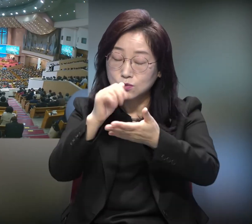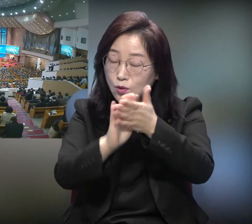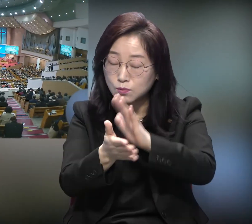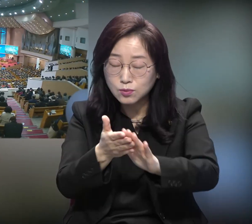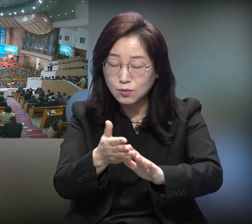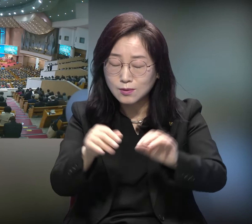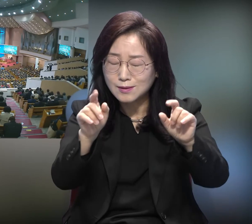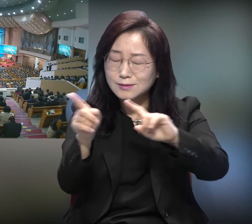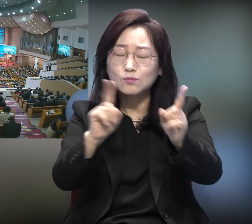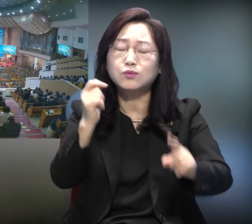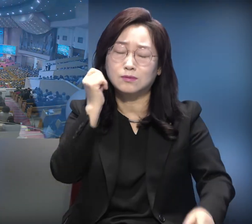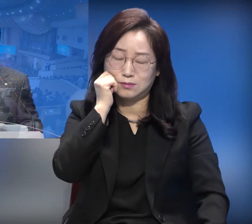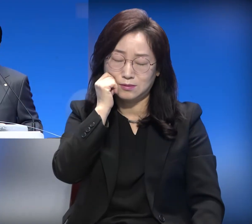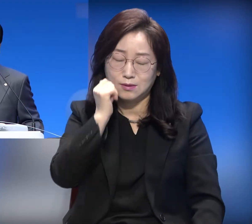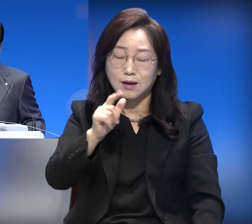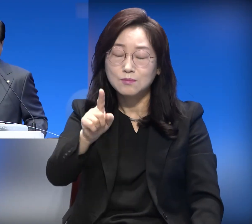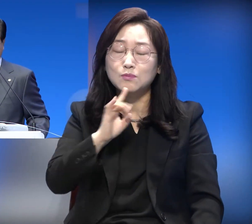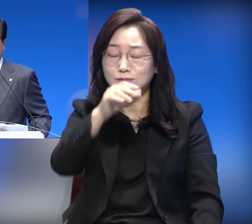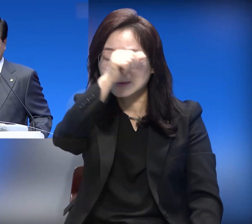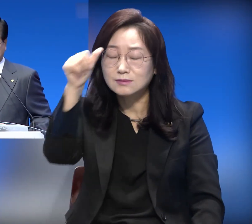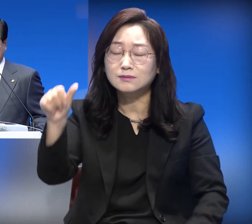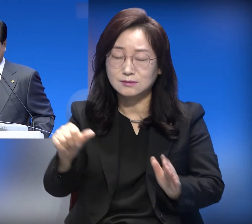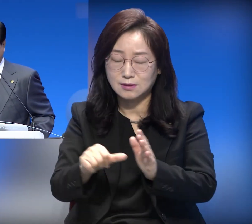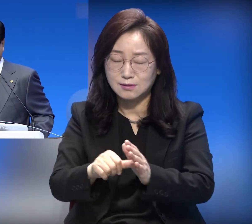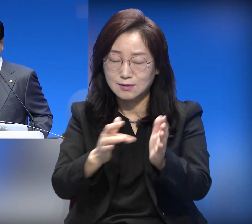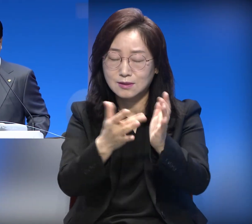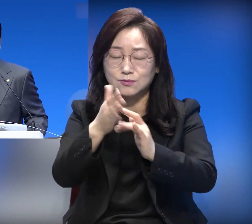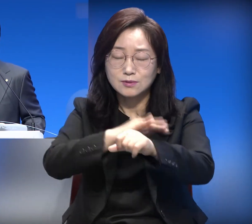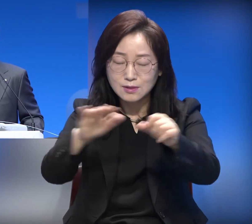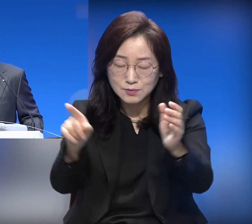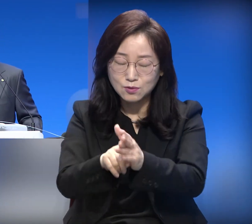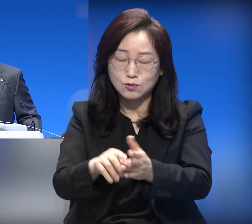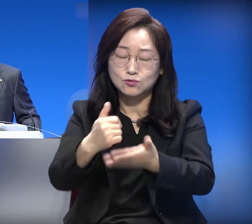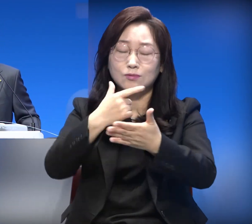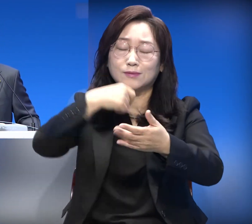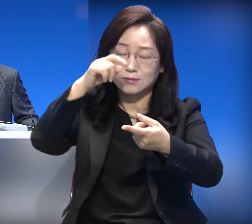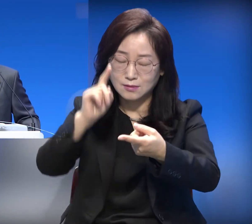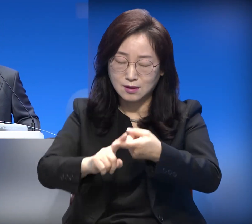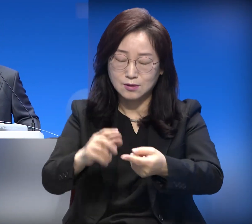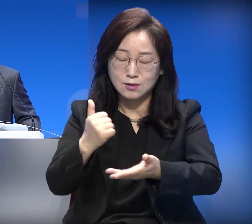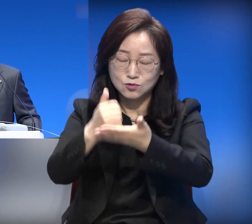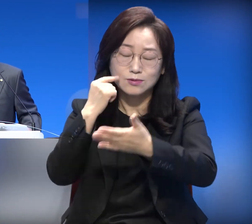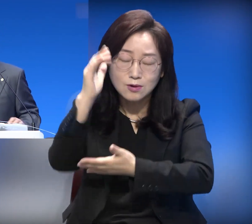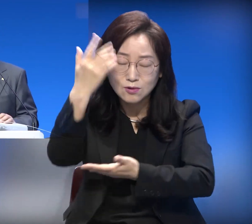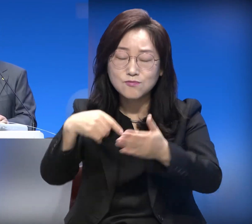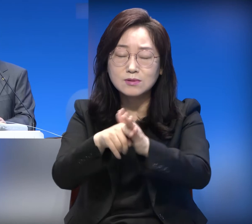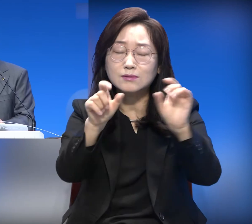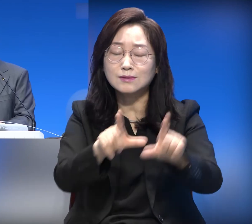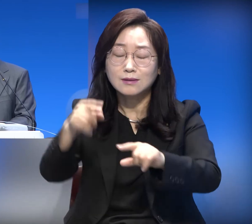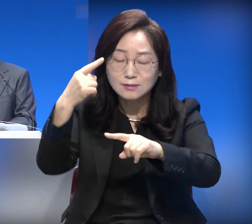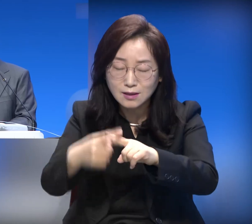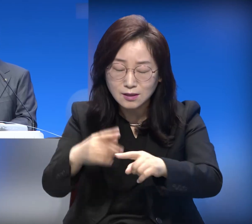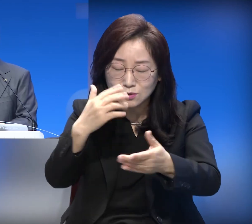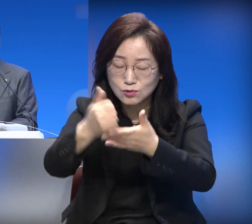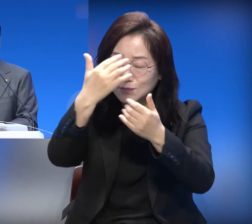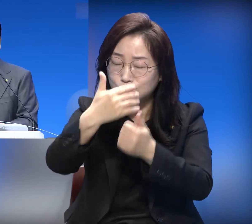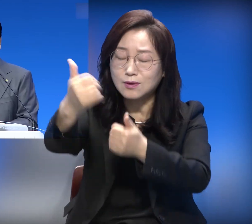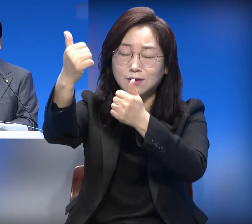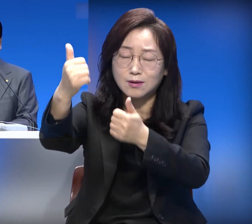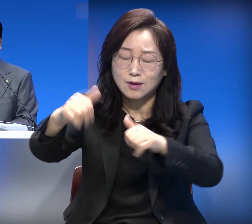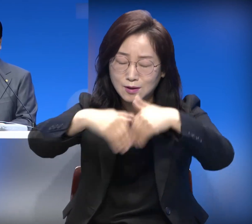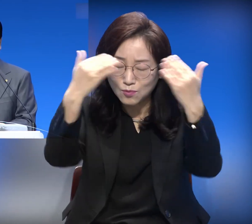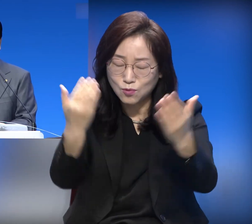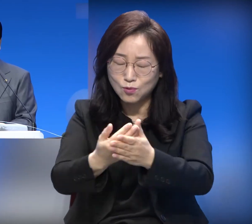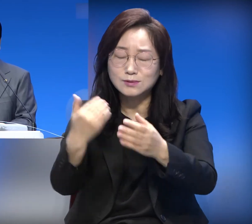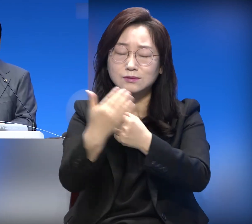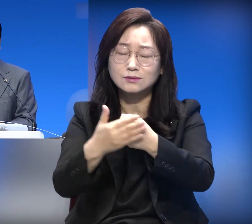살아갈 수 없습니다. 한 번뿐인 인생 예수 잘 믿고 주님대로 주님 영광에 살다가 주님 앞에 부름받을 수 있는 저희 모두가 될 수